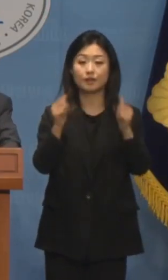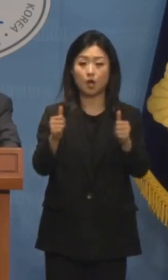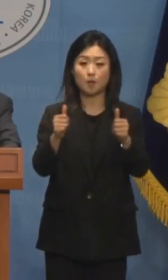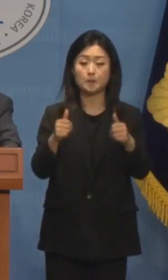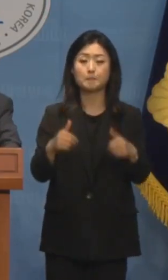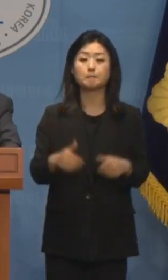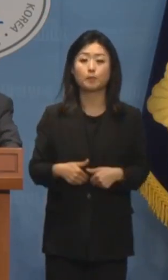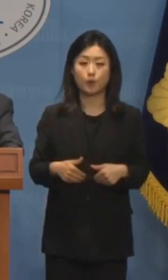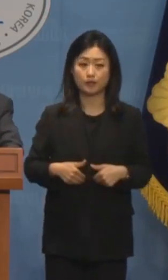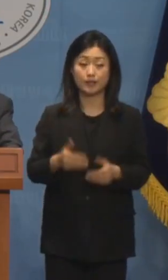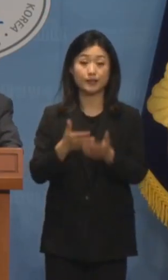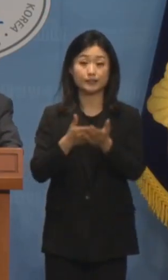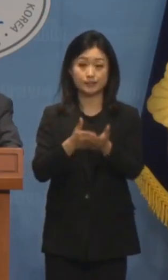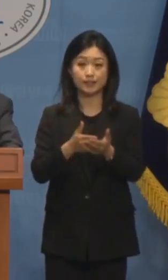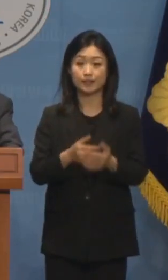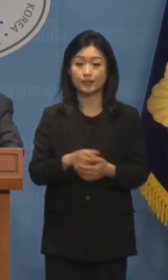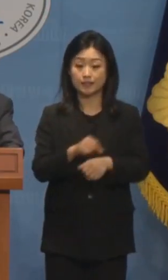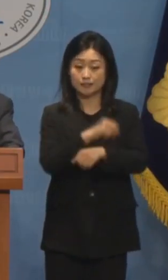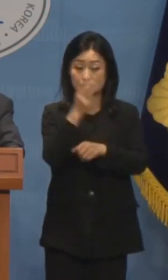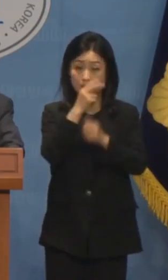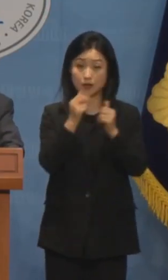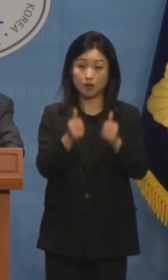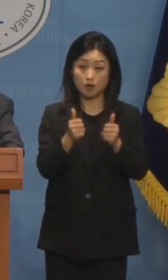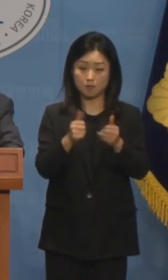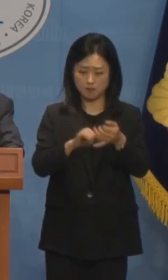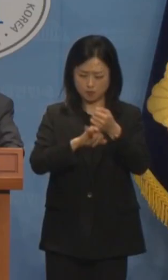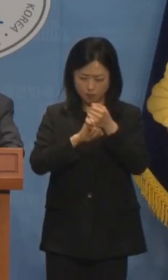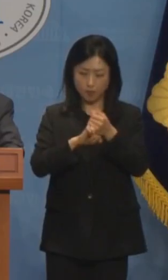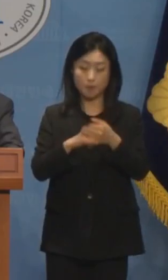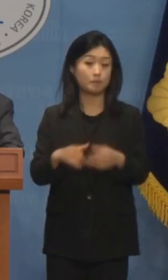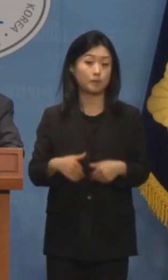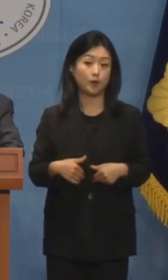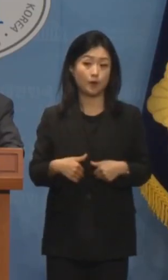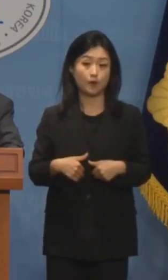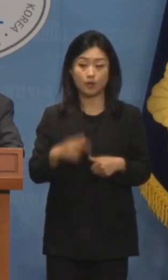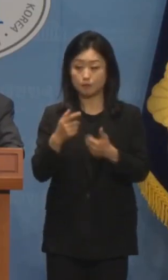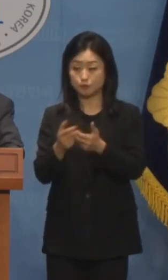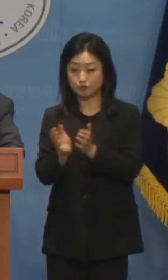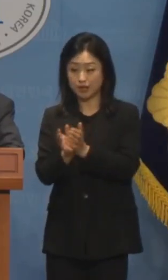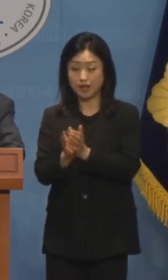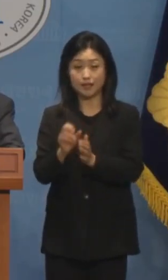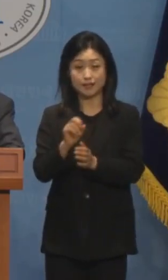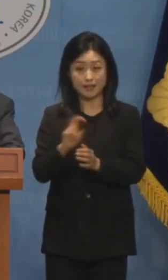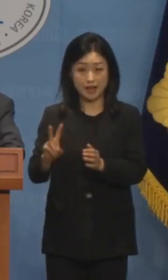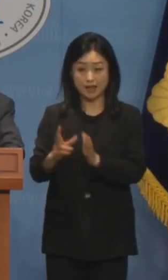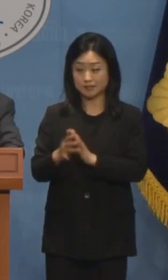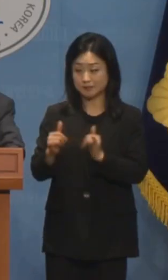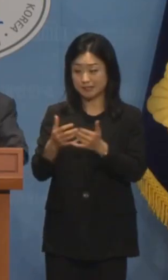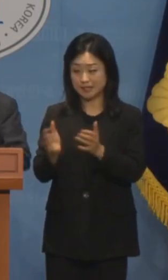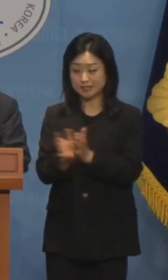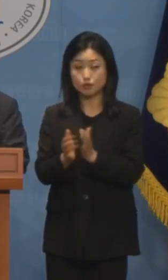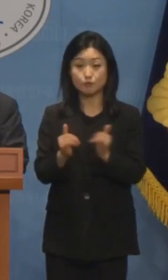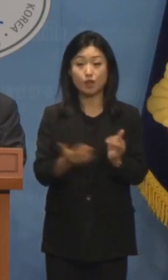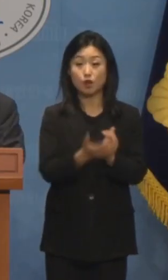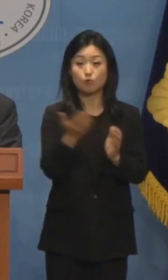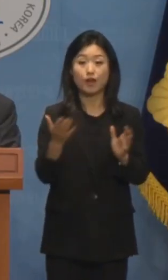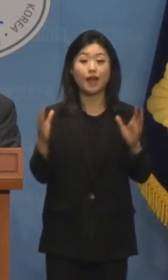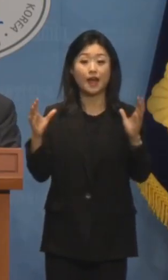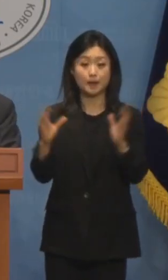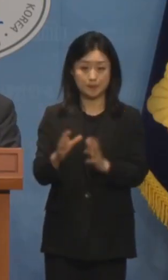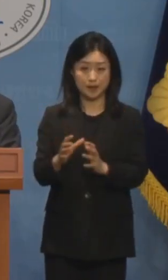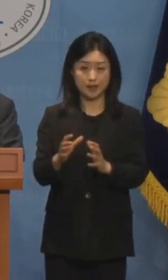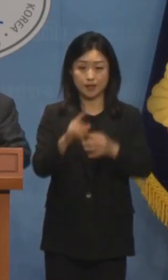답일 수밖에 없다라고 생각합니다. 특검이 답입니다. 우리 민주당과 야당 그리고 시민단체들은 국민과 함께